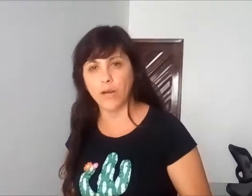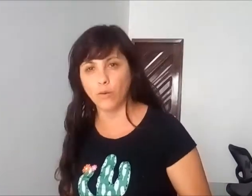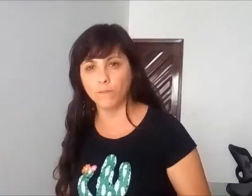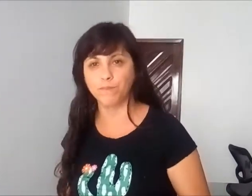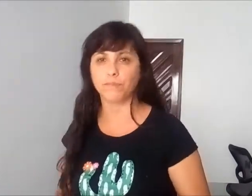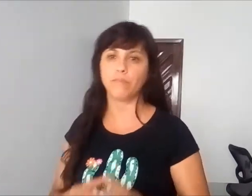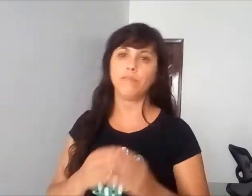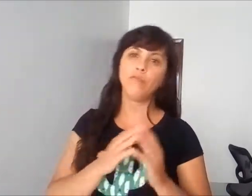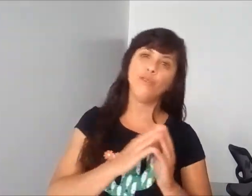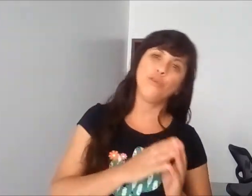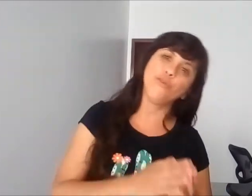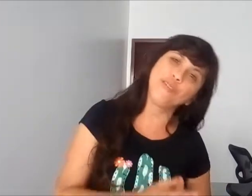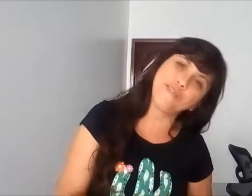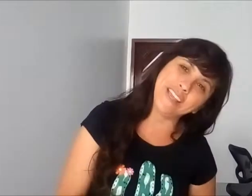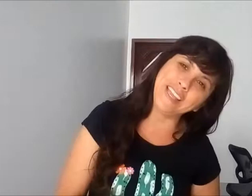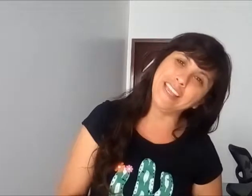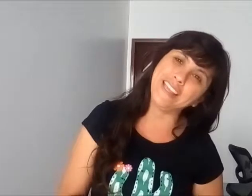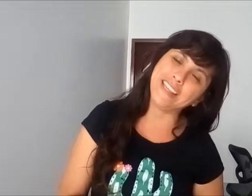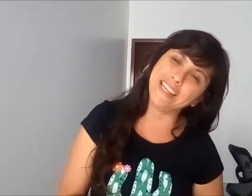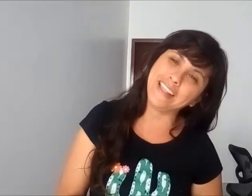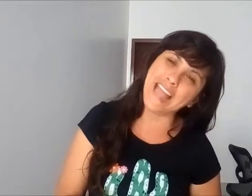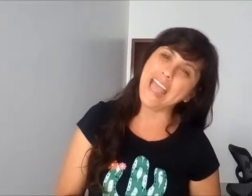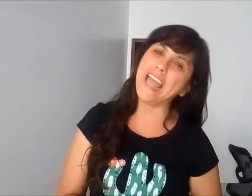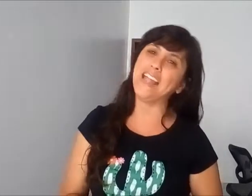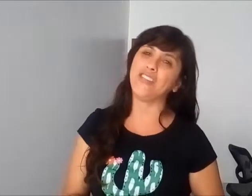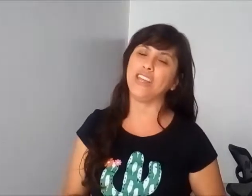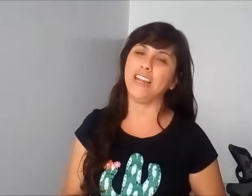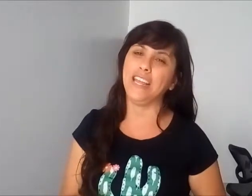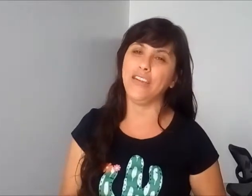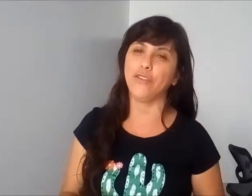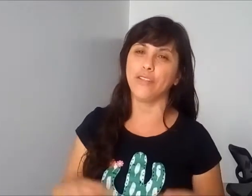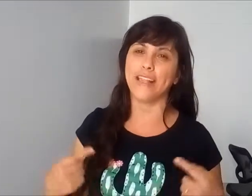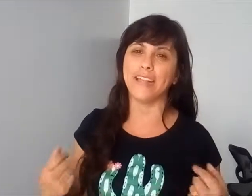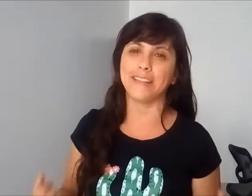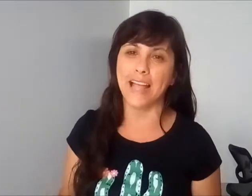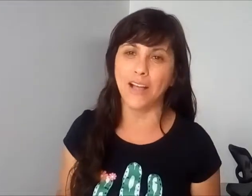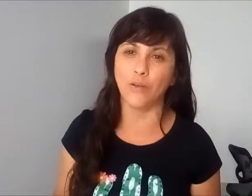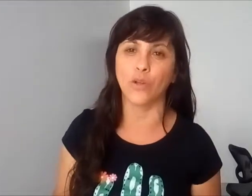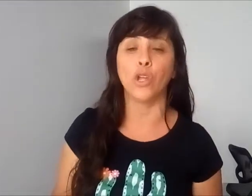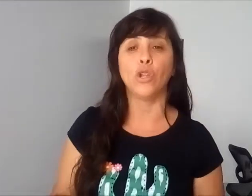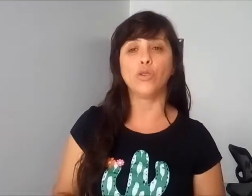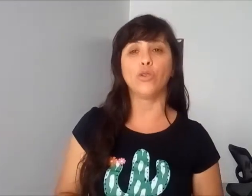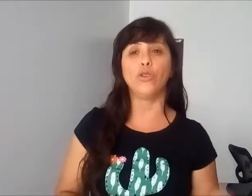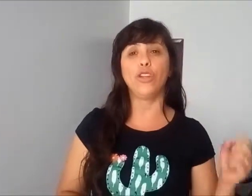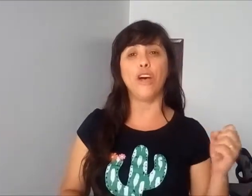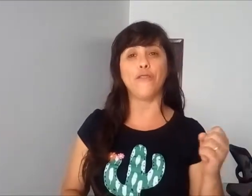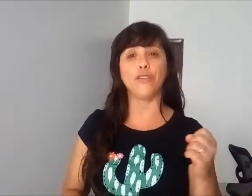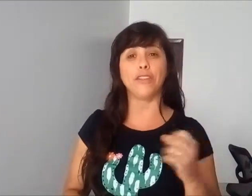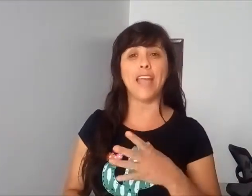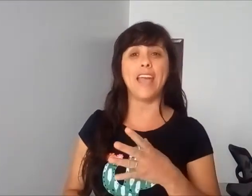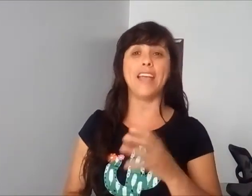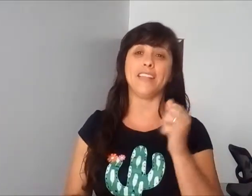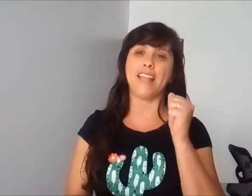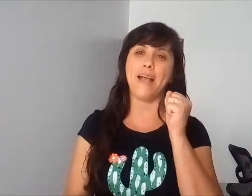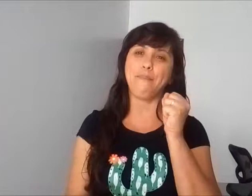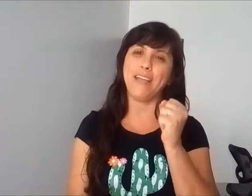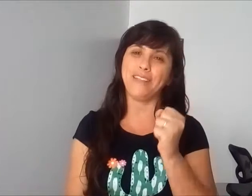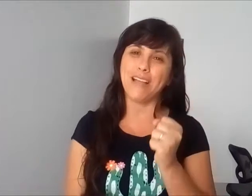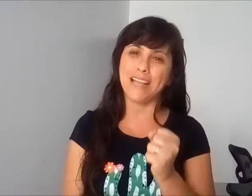joão os 27 livros então do novo testamento a